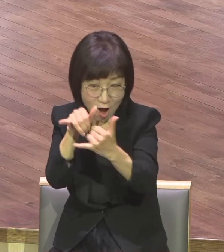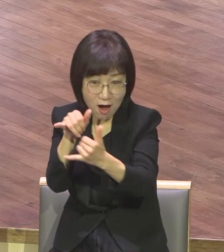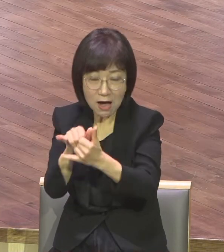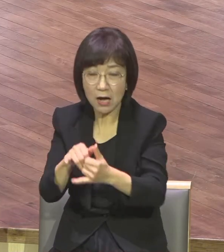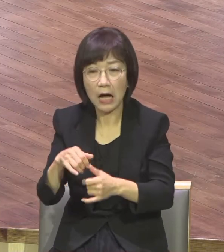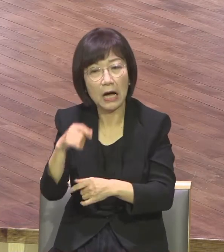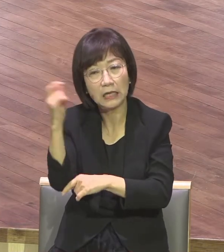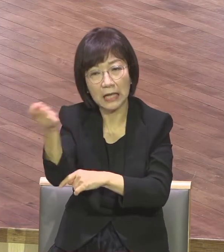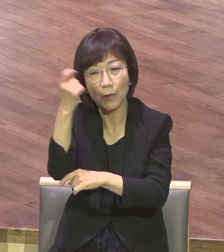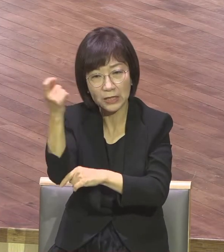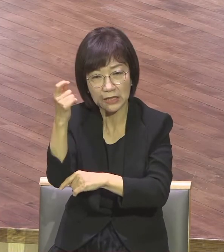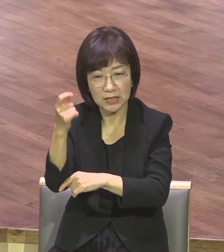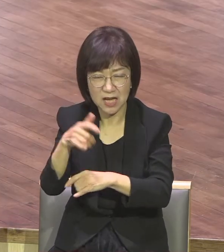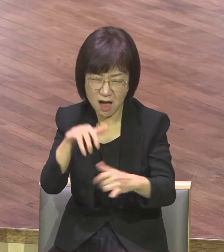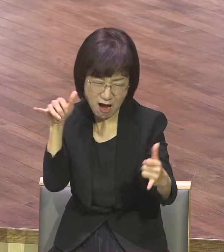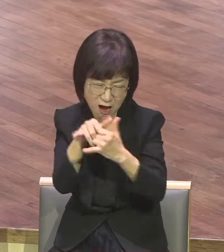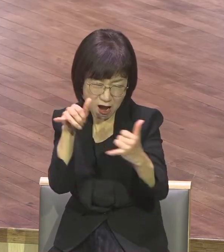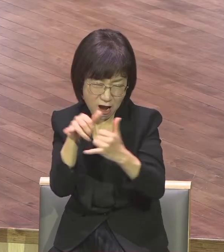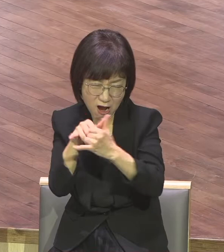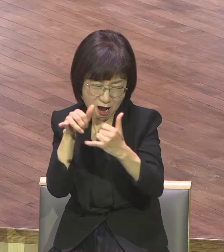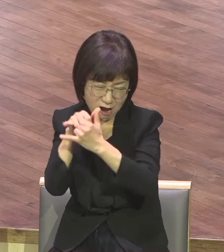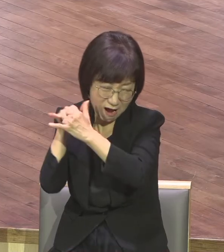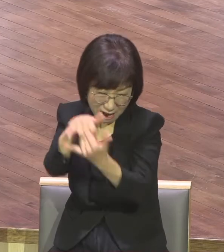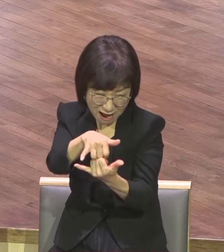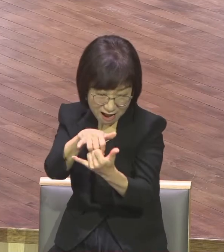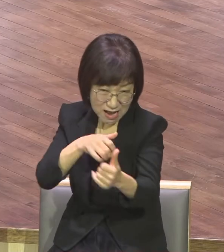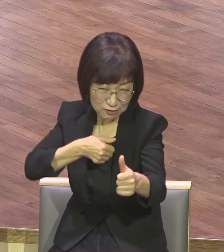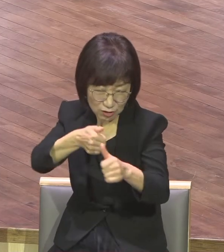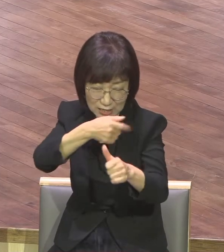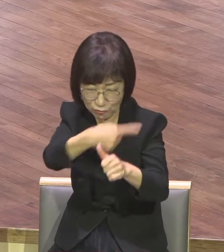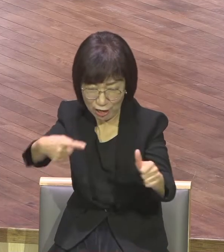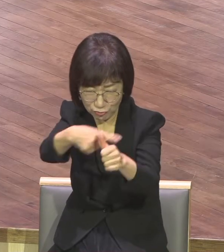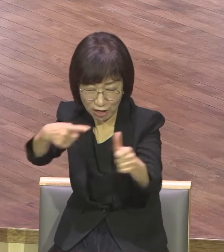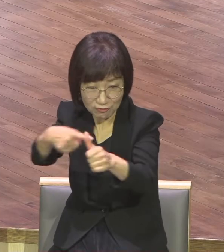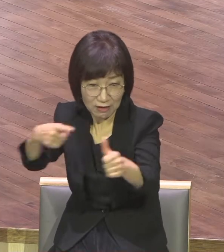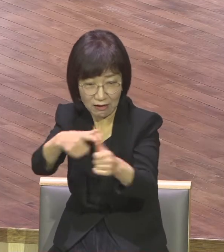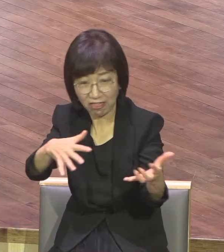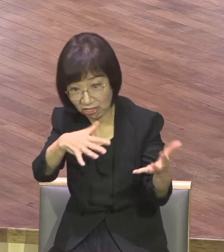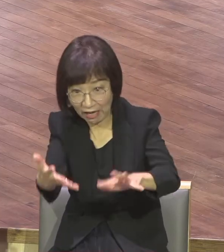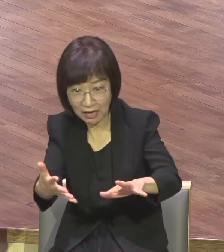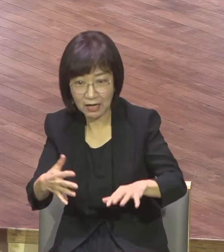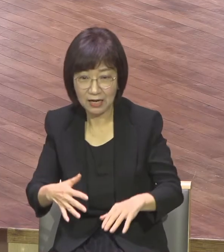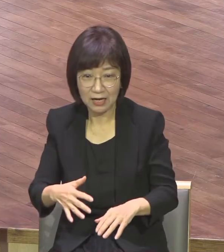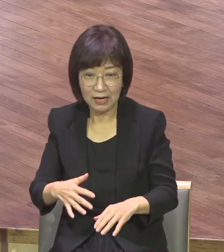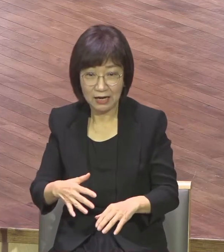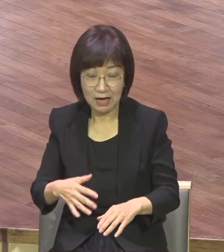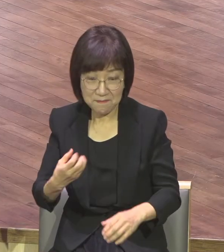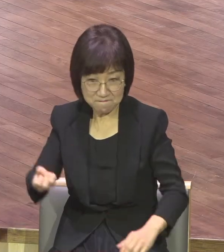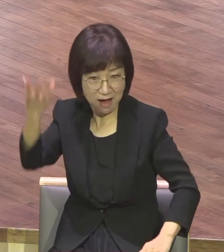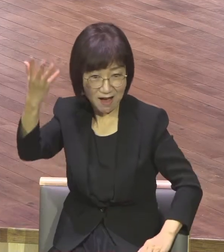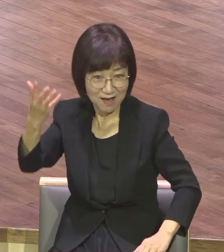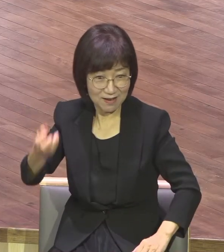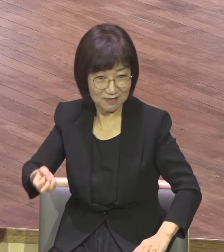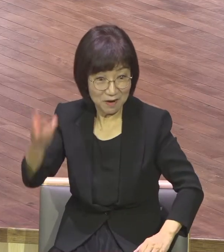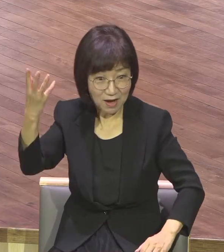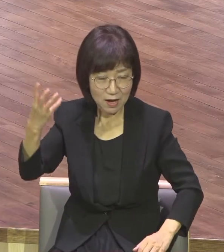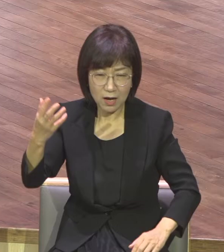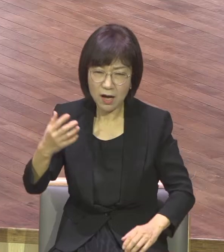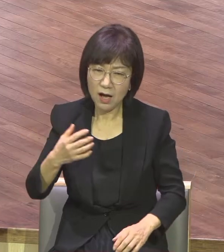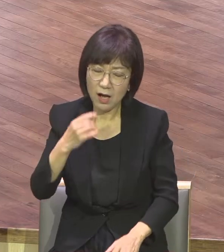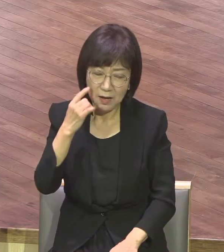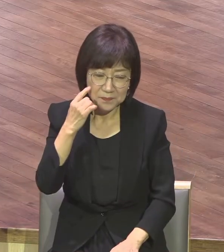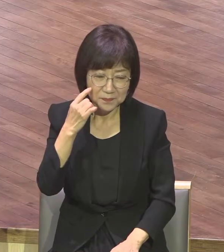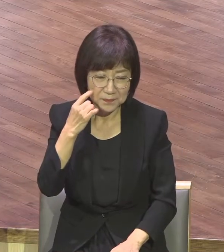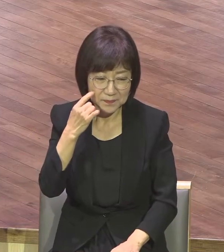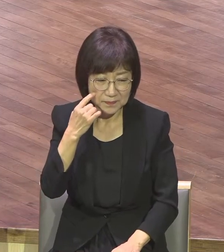전쟁 사람을 얼마나 많이 죽여놨던지 사람을 얼마나 많이 죽였다는 말은 얼마나 위험 속에 살았다는 것과